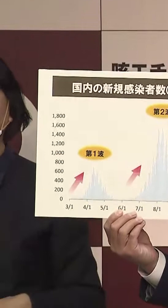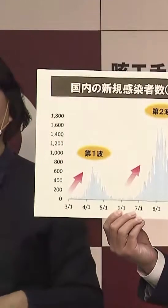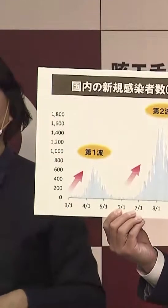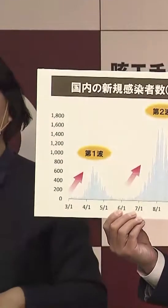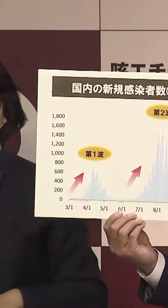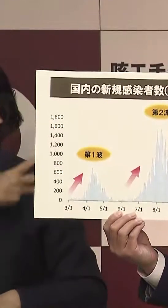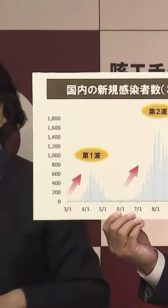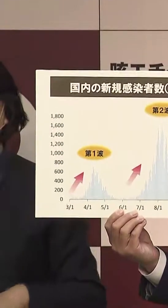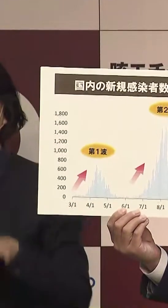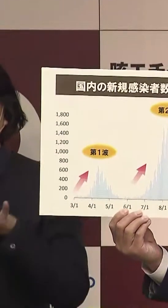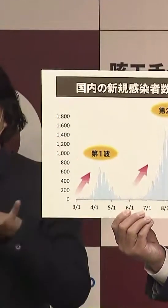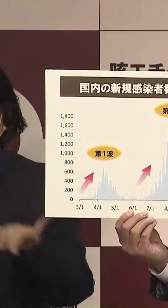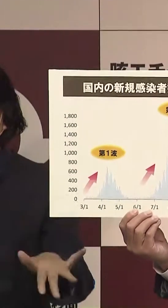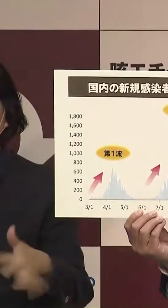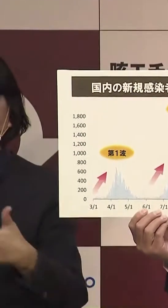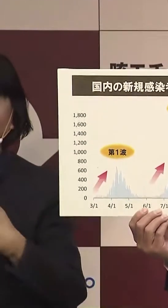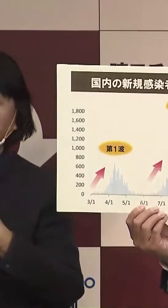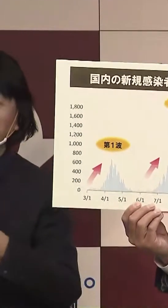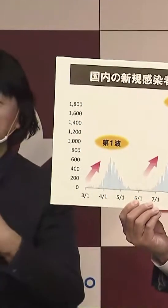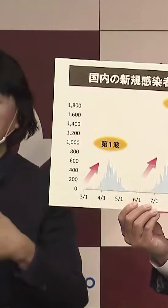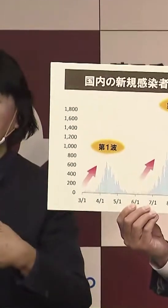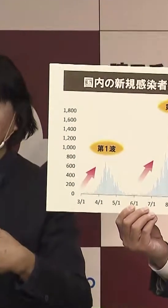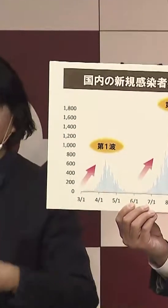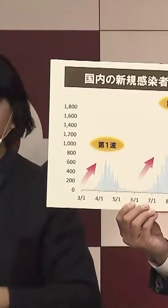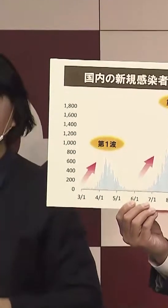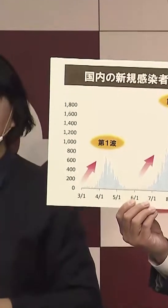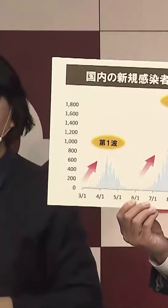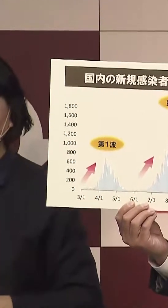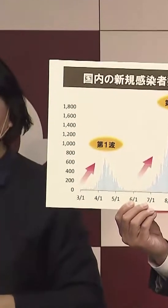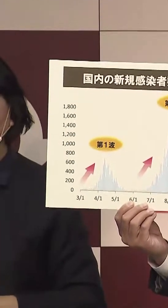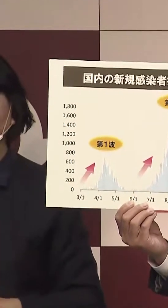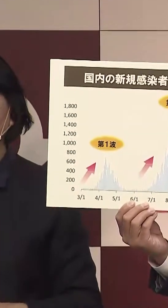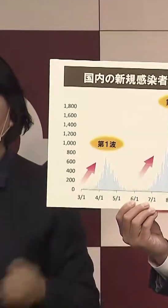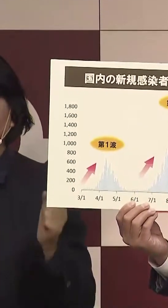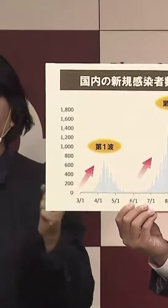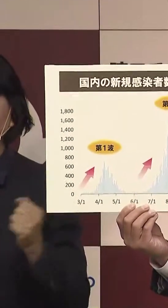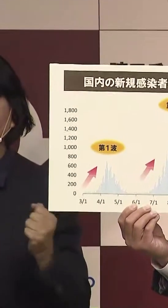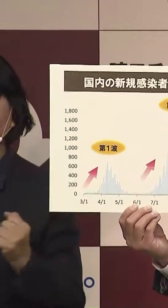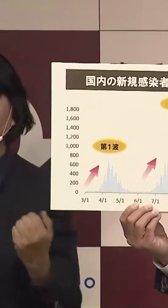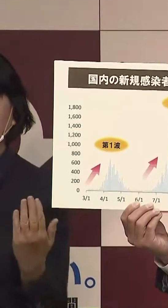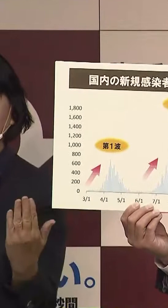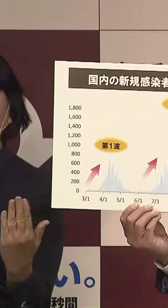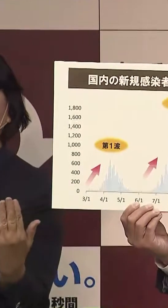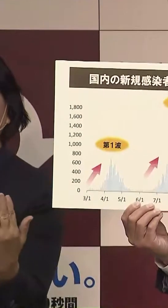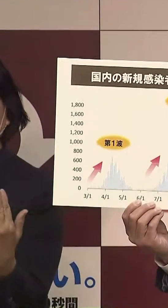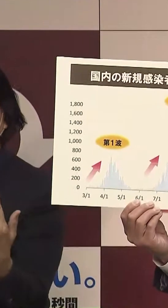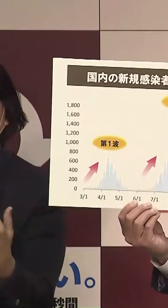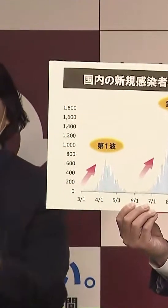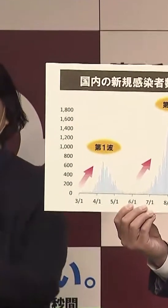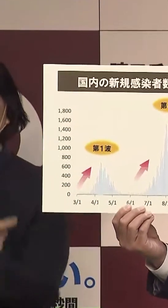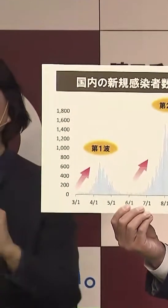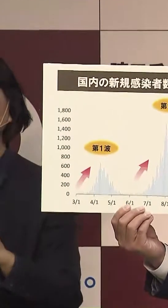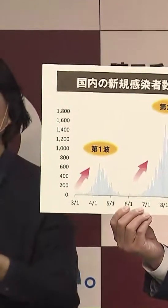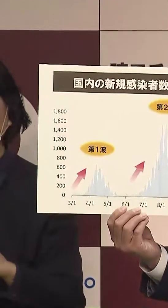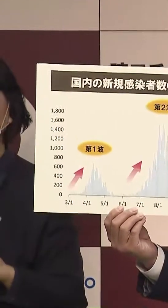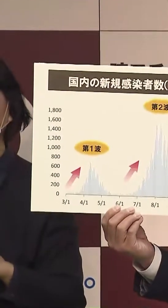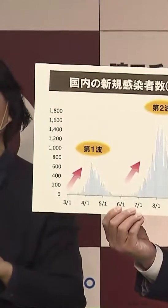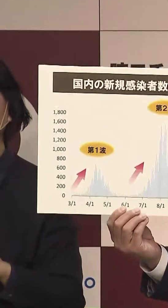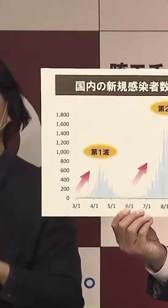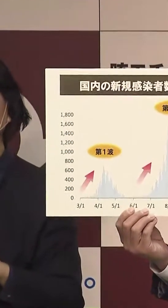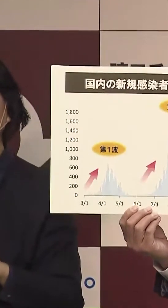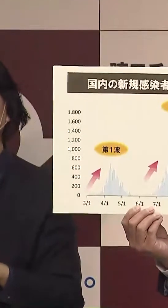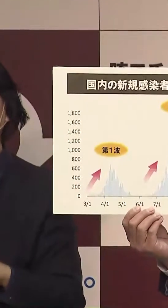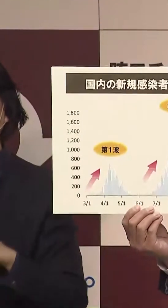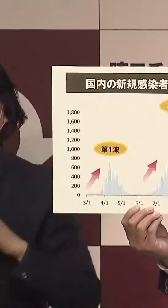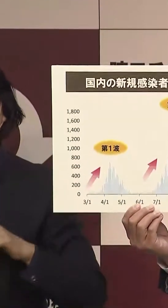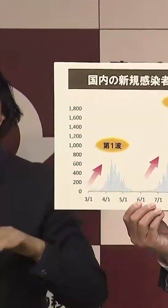つつあります。ぜひですね、今後本格的な冬場を迎えるにあたりまして、さらなる流行も懸念されるところで